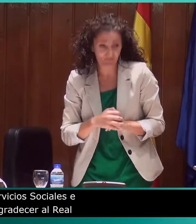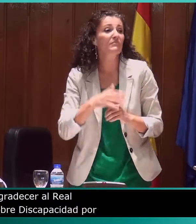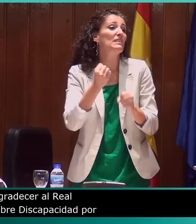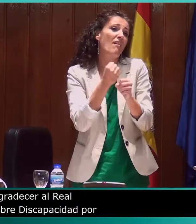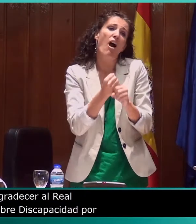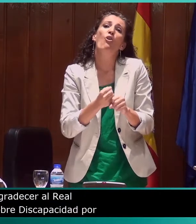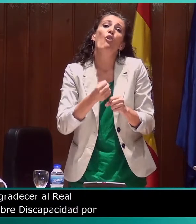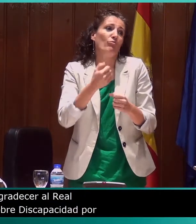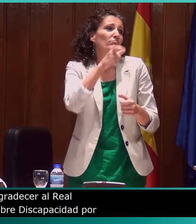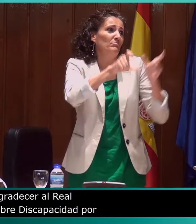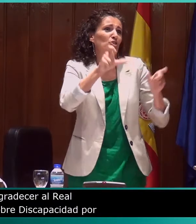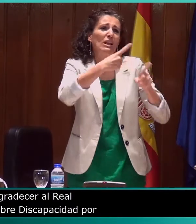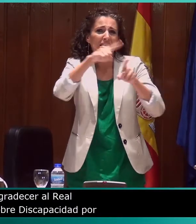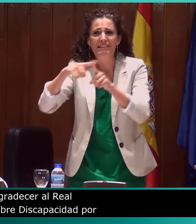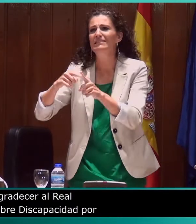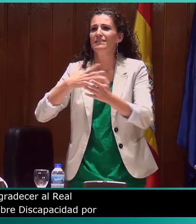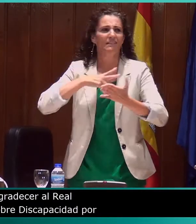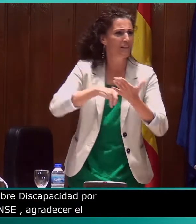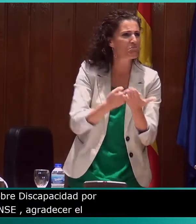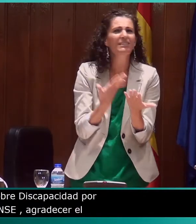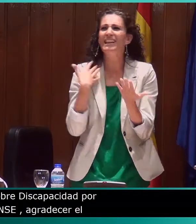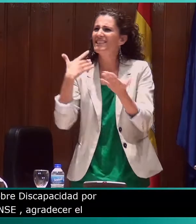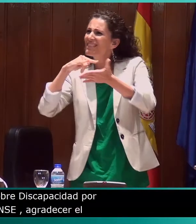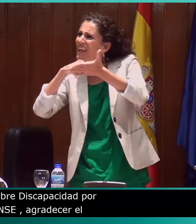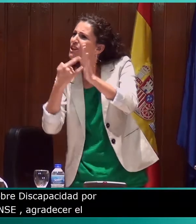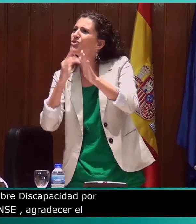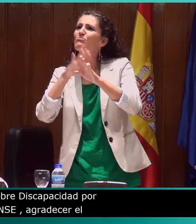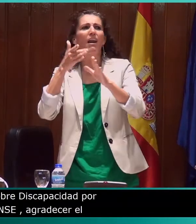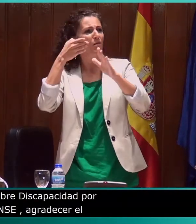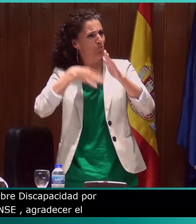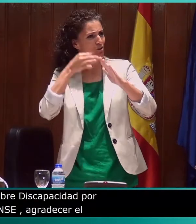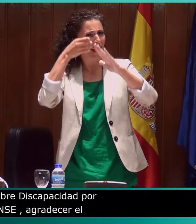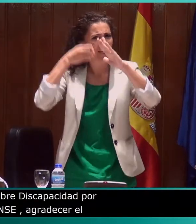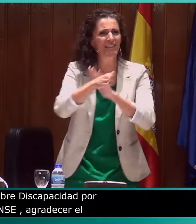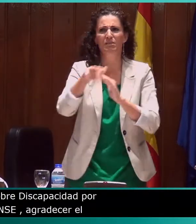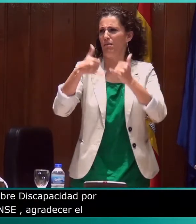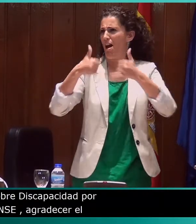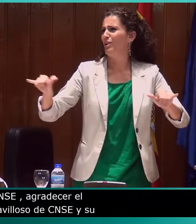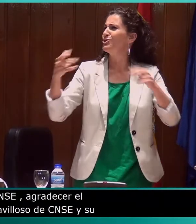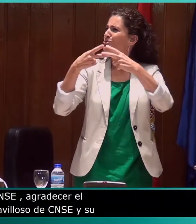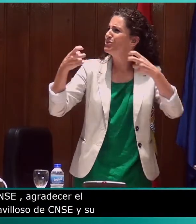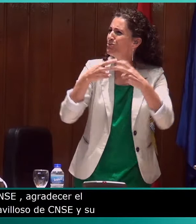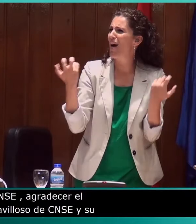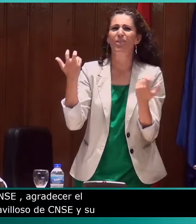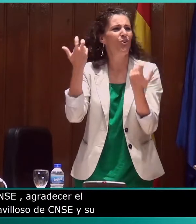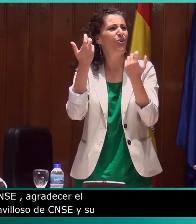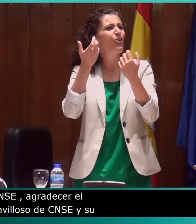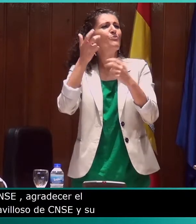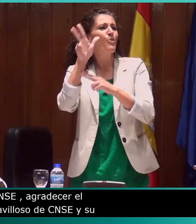de tanto de una como de otra entidad al personal distinto con el que hemos contado aquí técnicos intérpretes que no son